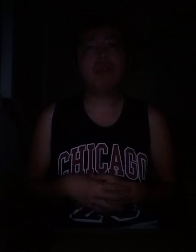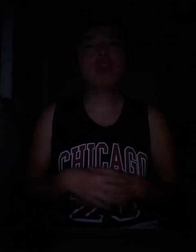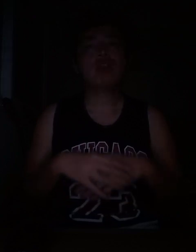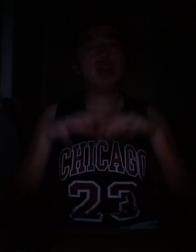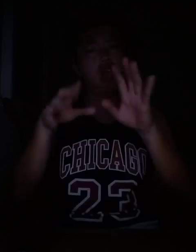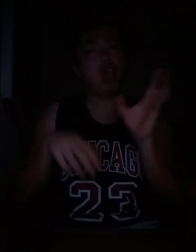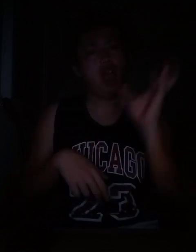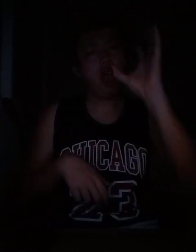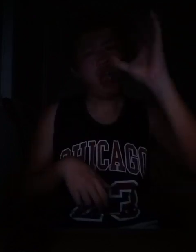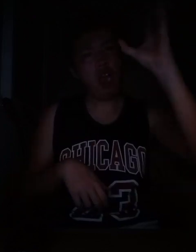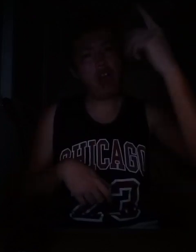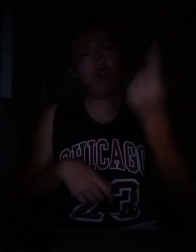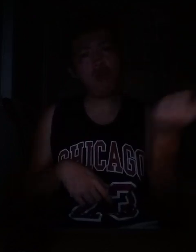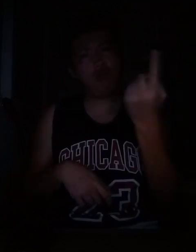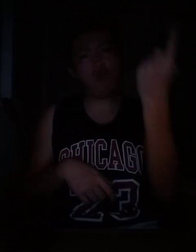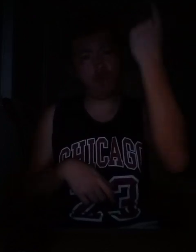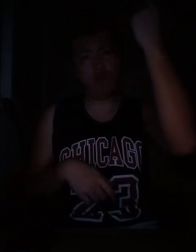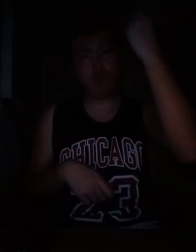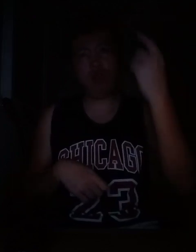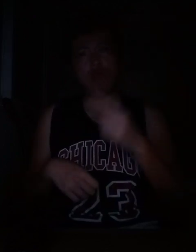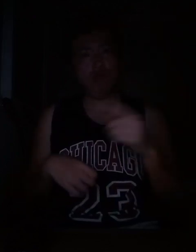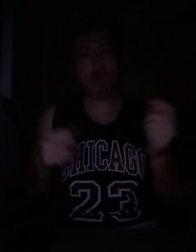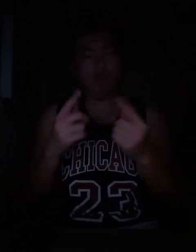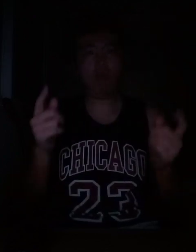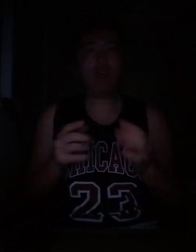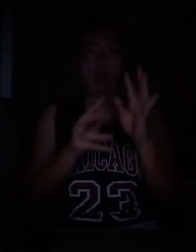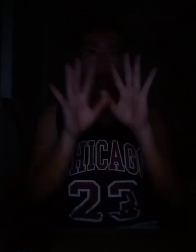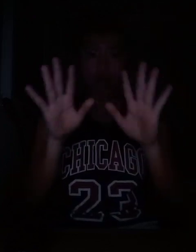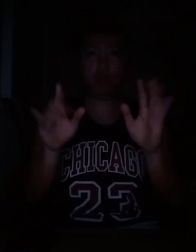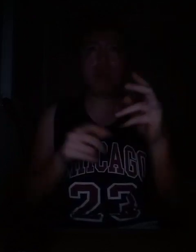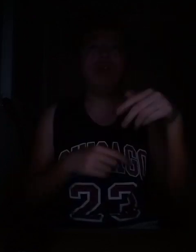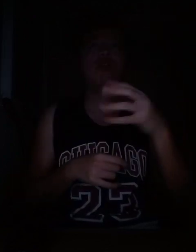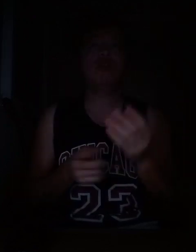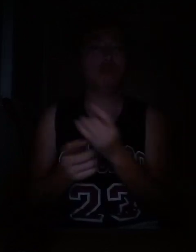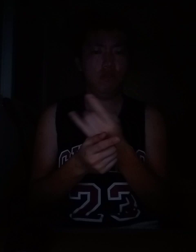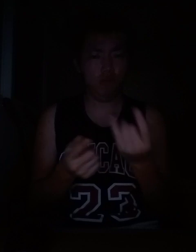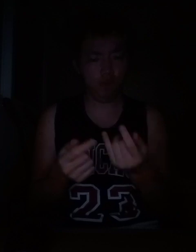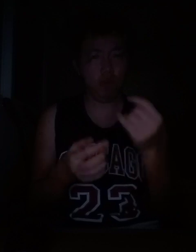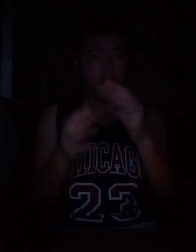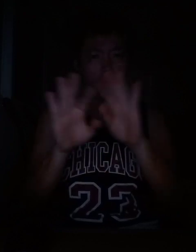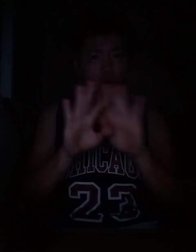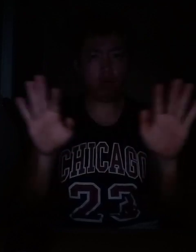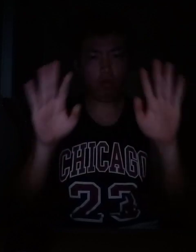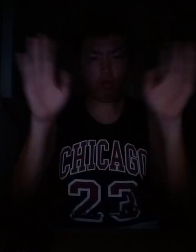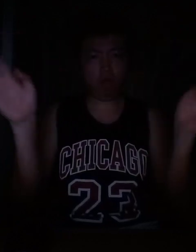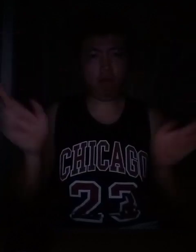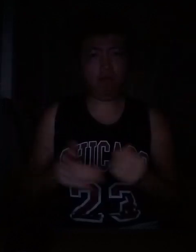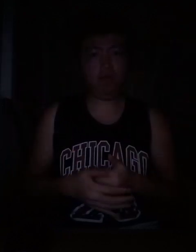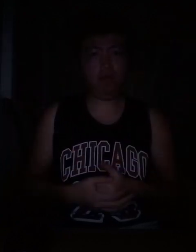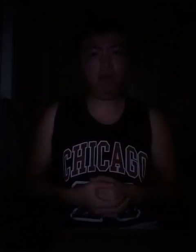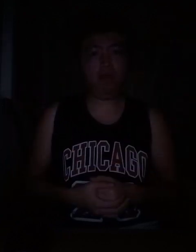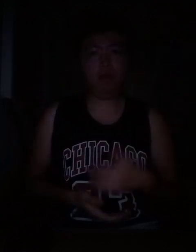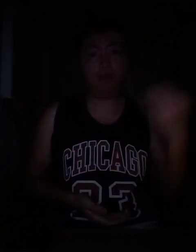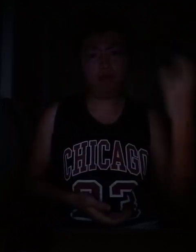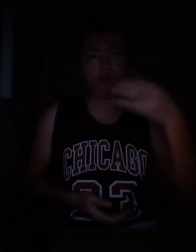태풍 카눈이 북상하자 제주도는 오전 10시 상황 판단 회의를 열었습니다. 회의가 끝나자